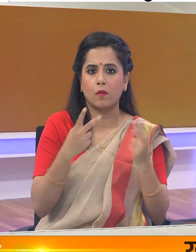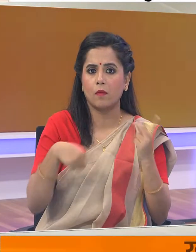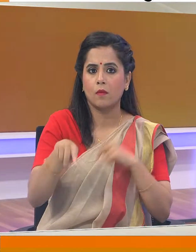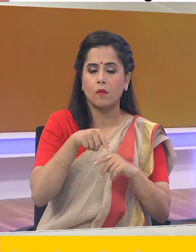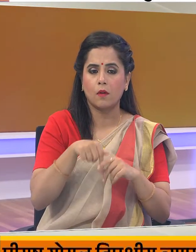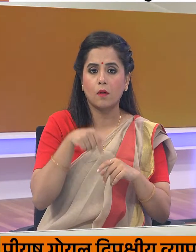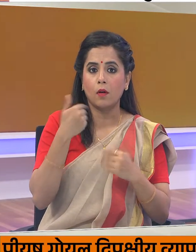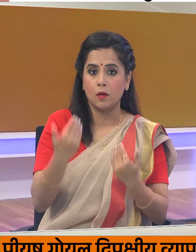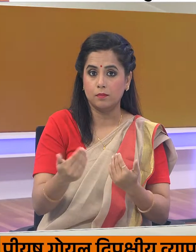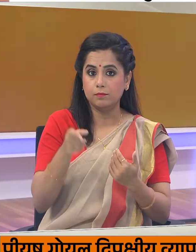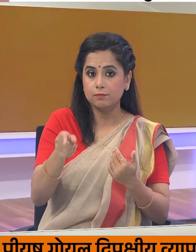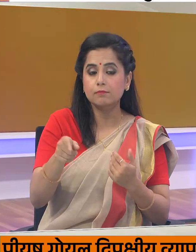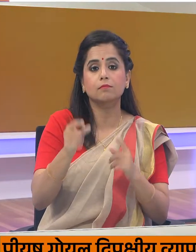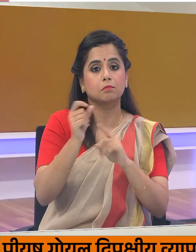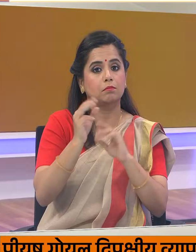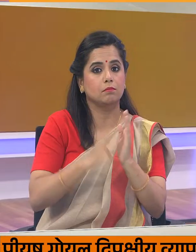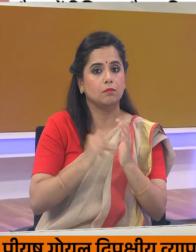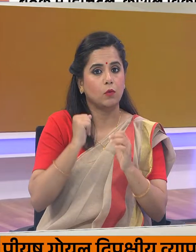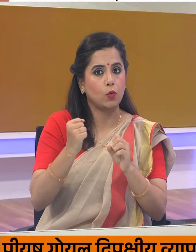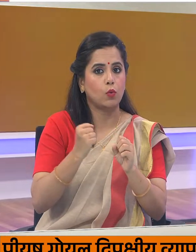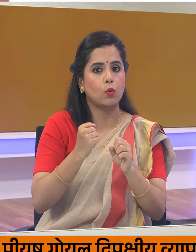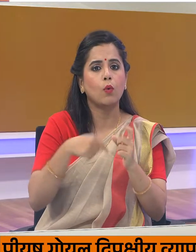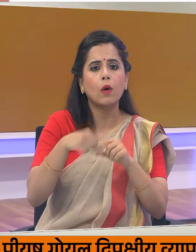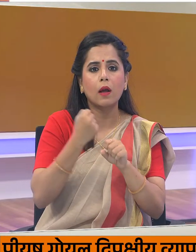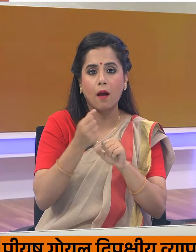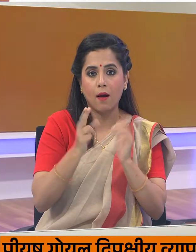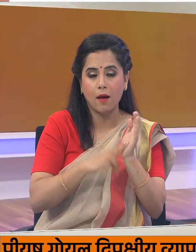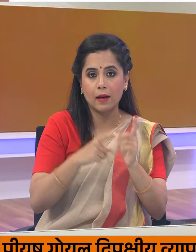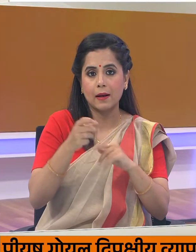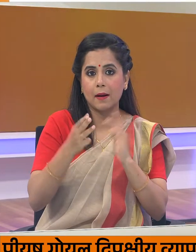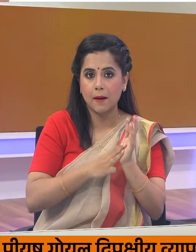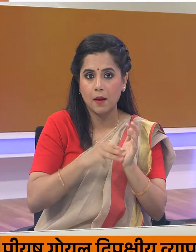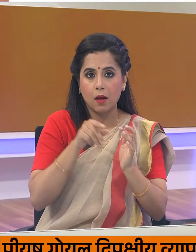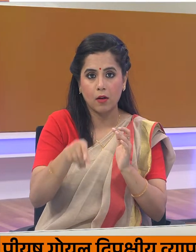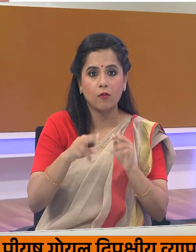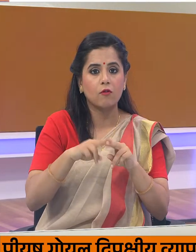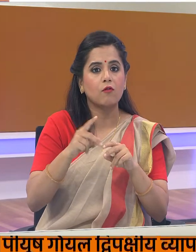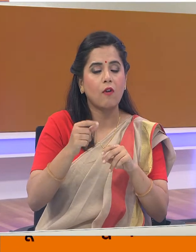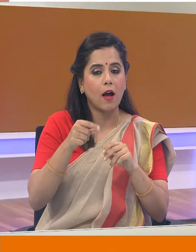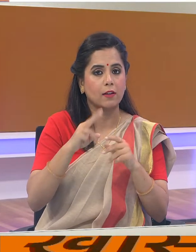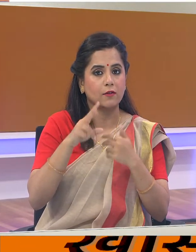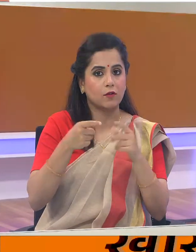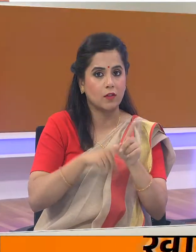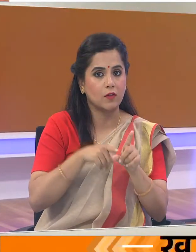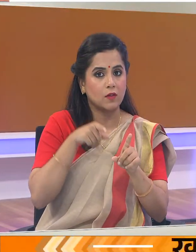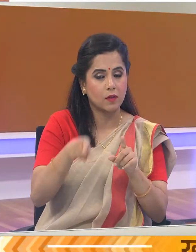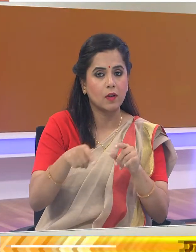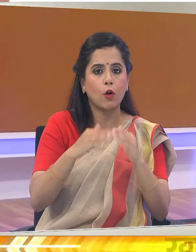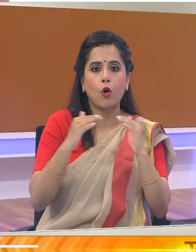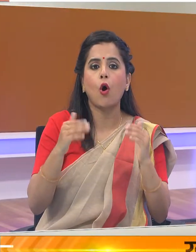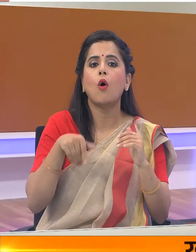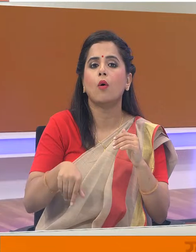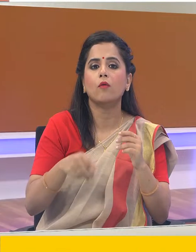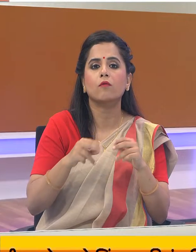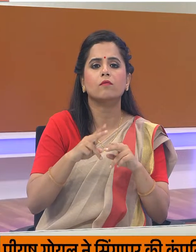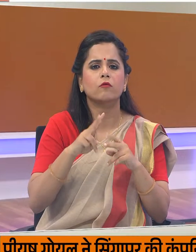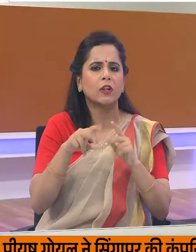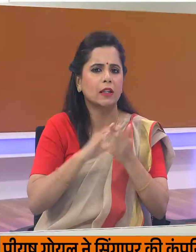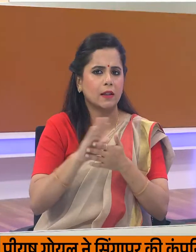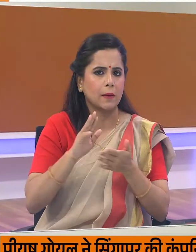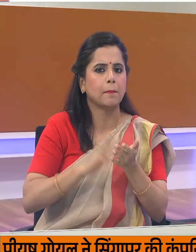उप प्रधानमंत्री गण किम योंग, वित्त मंत्री विवियन बाला, गृह एवं विधि मंत्री के